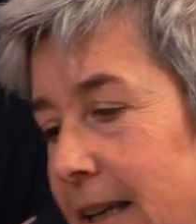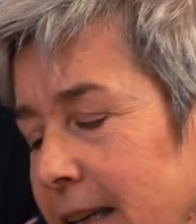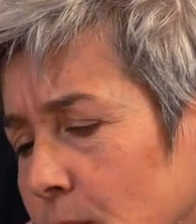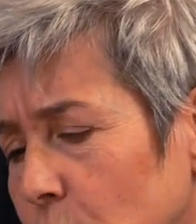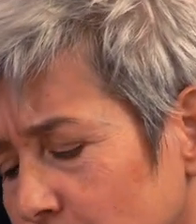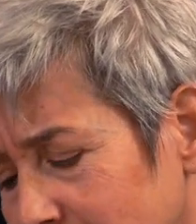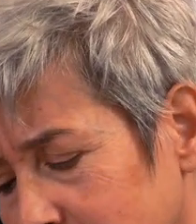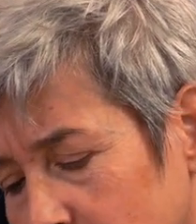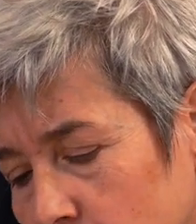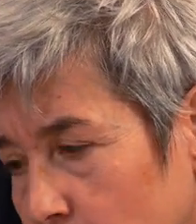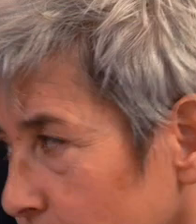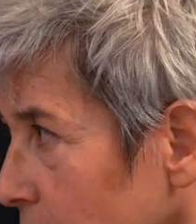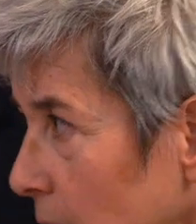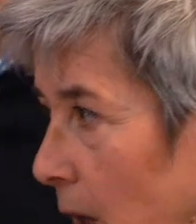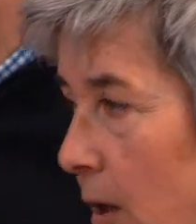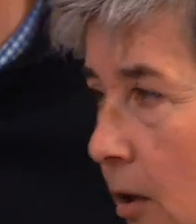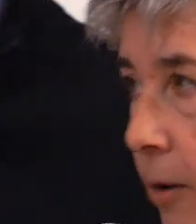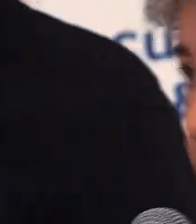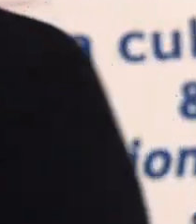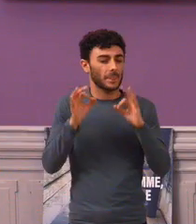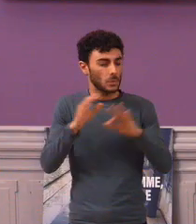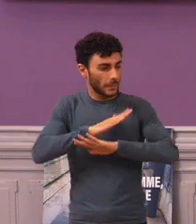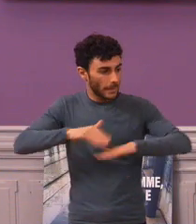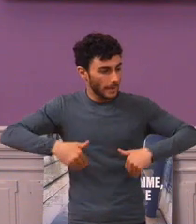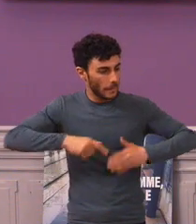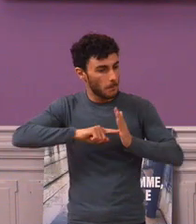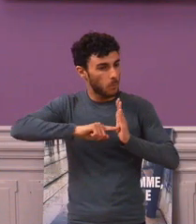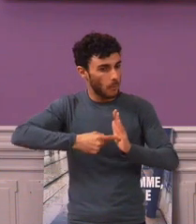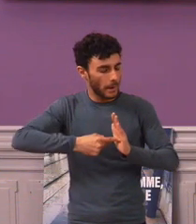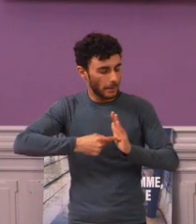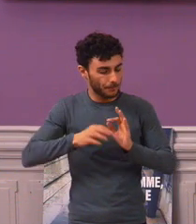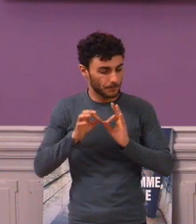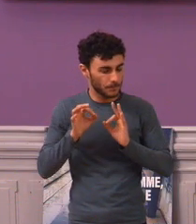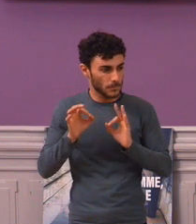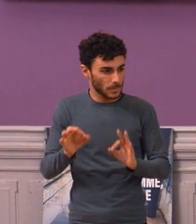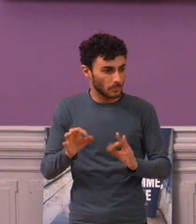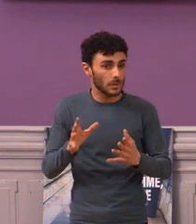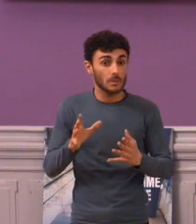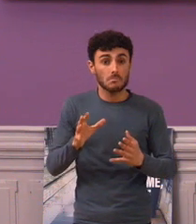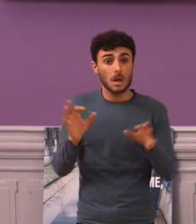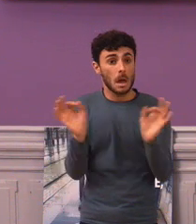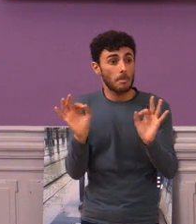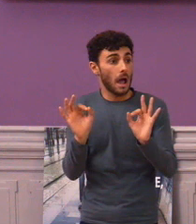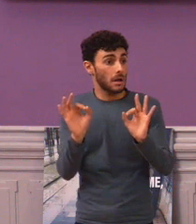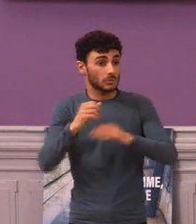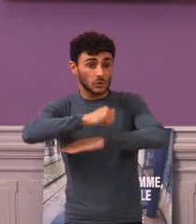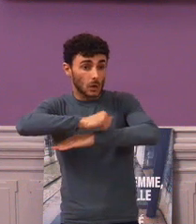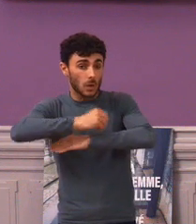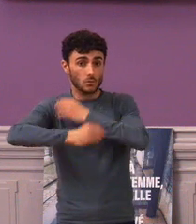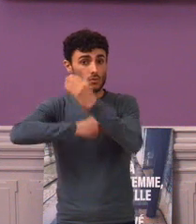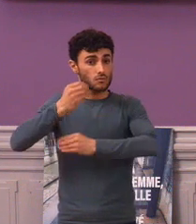et une toute dernière chose il n'y a pas de il n'y a pas il n'y a pas de flyers